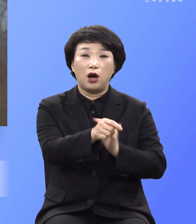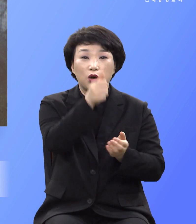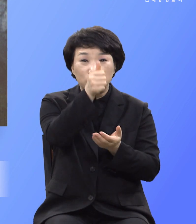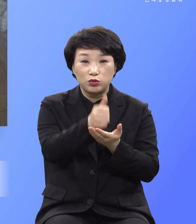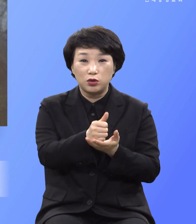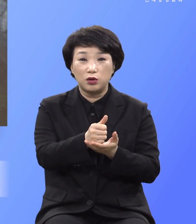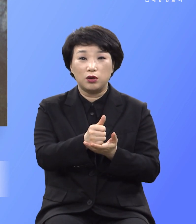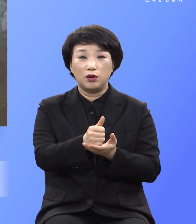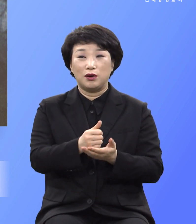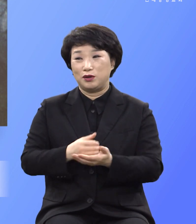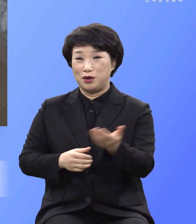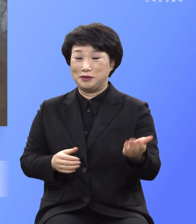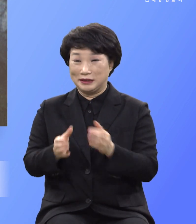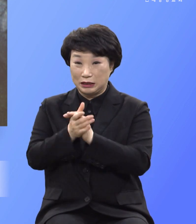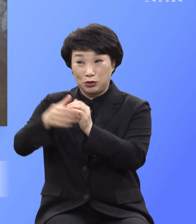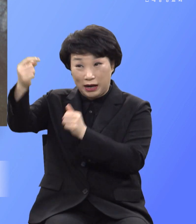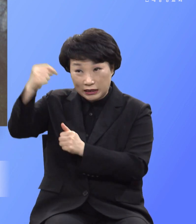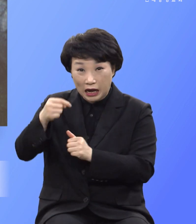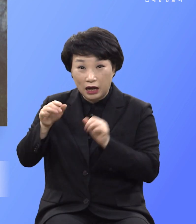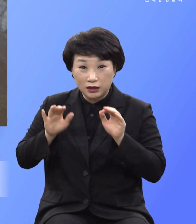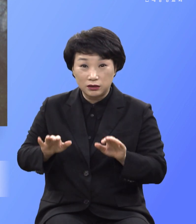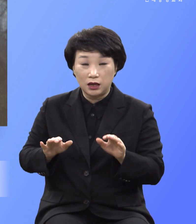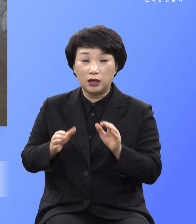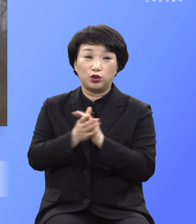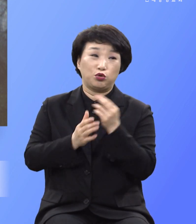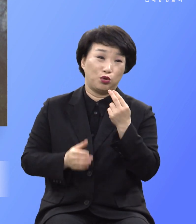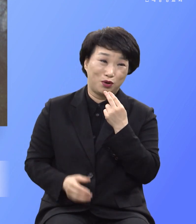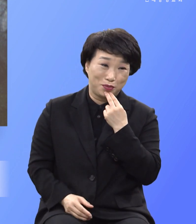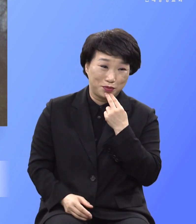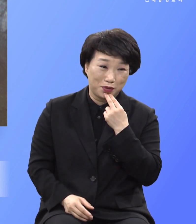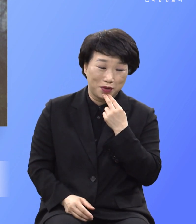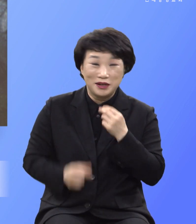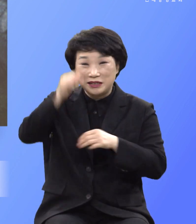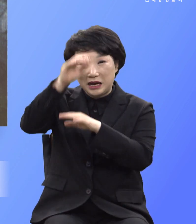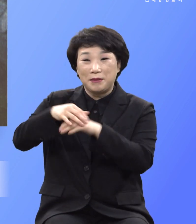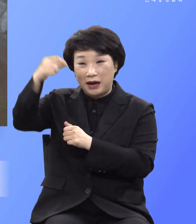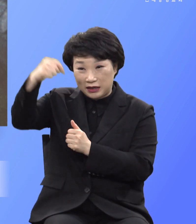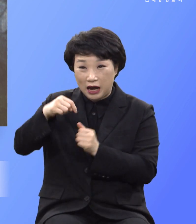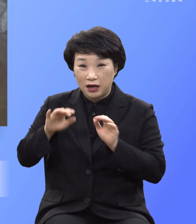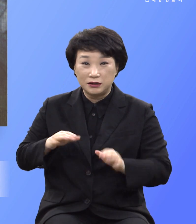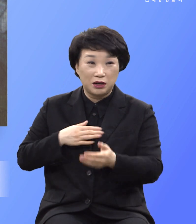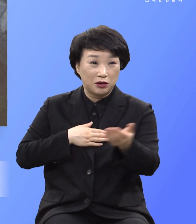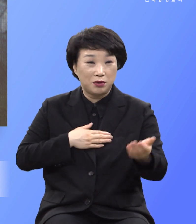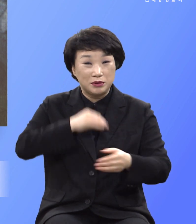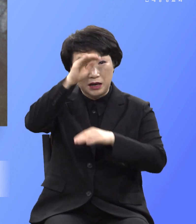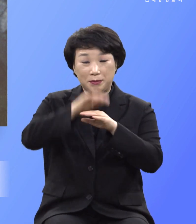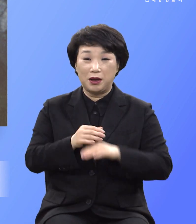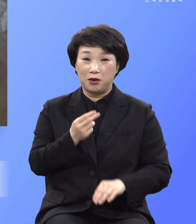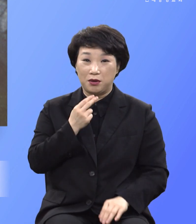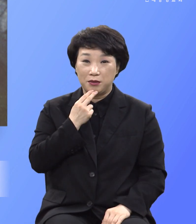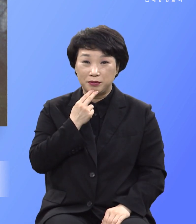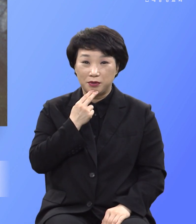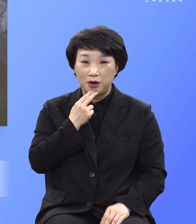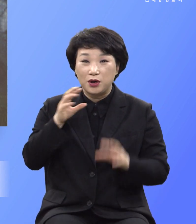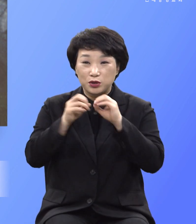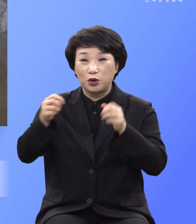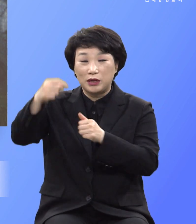기도하라는데 안하는 거 예배하라는데 안하는 거 전도하라는데